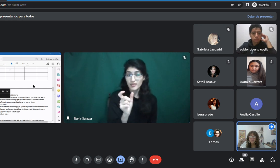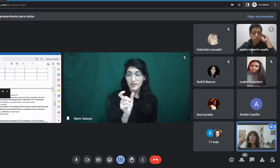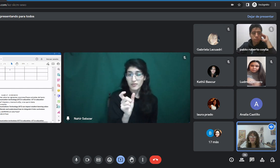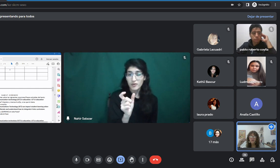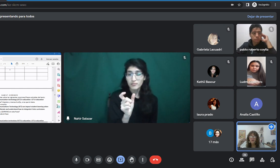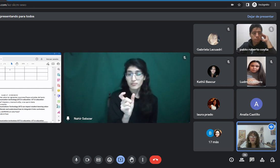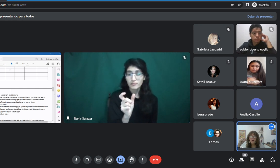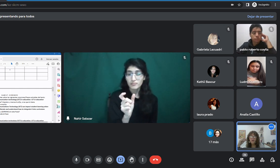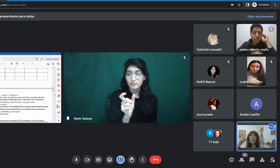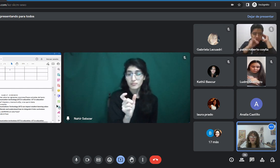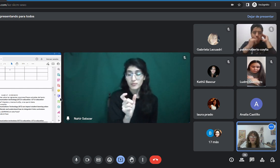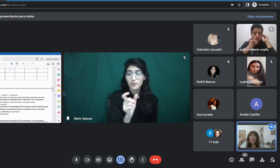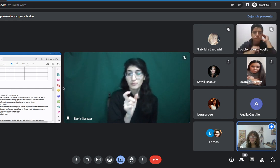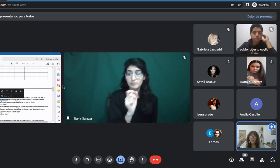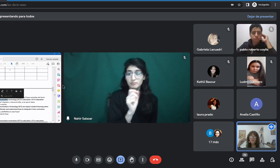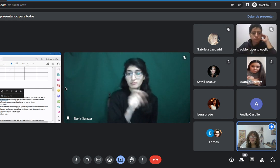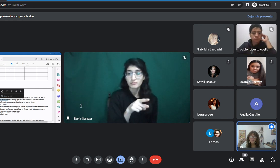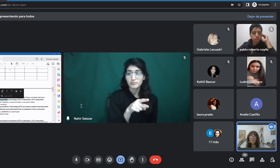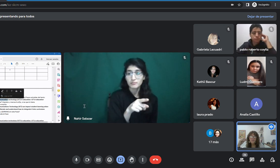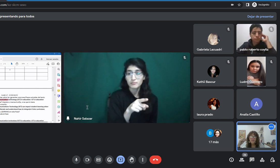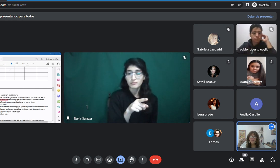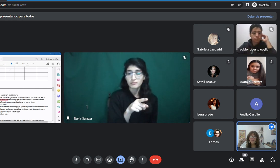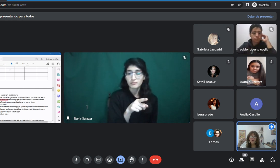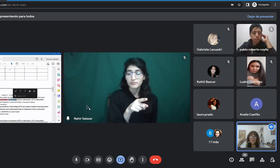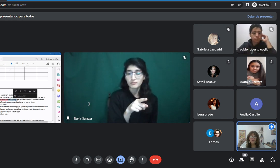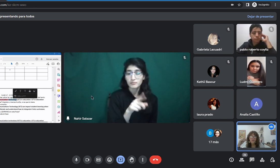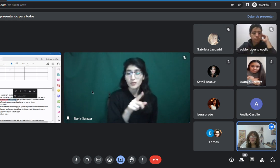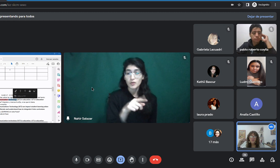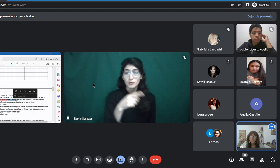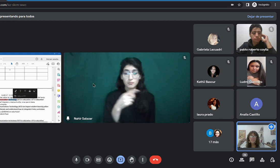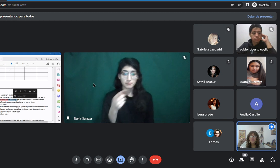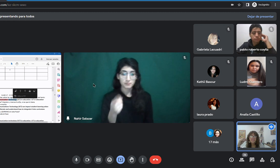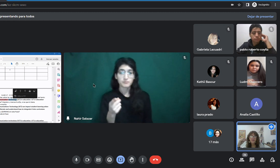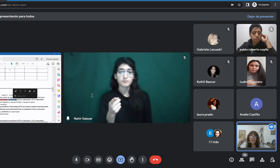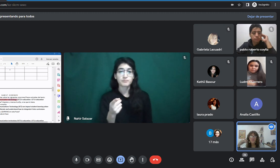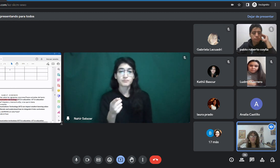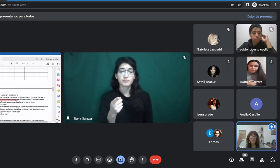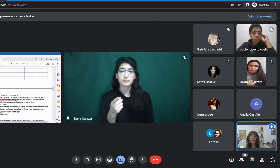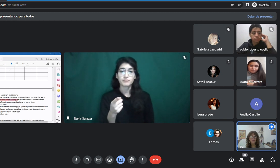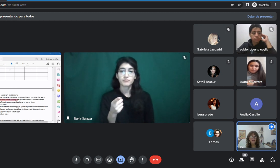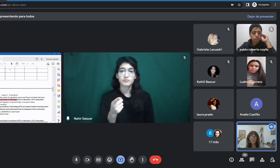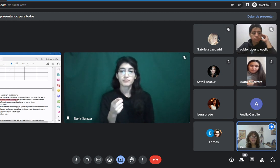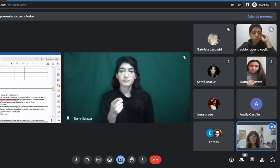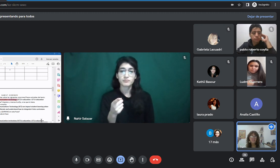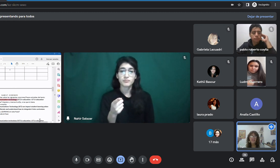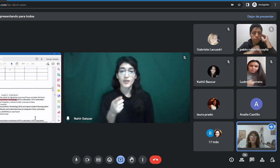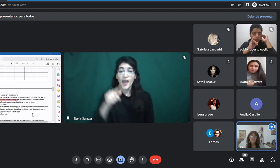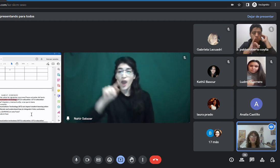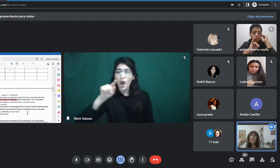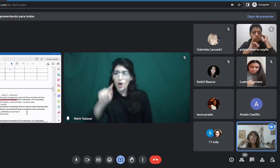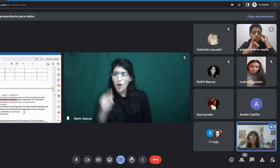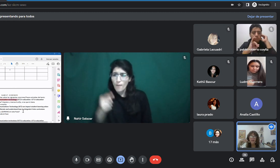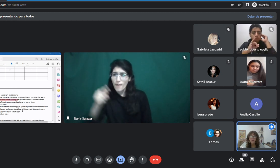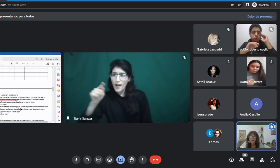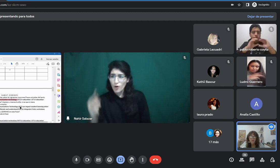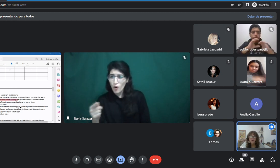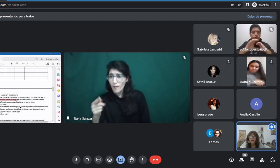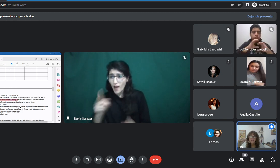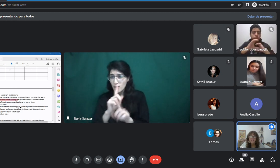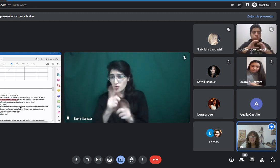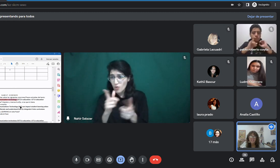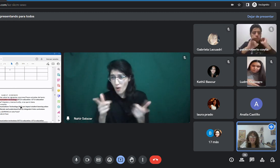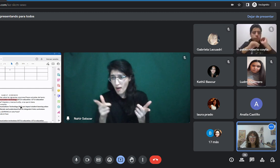uno, otro y otro. No están separados por coma. Entonces, al no estar separados por coma,